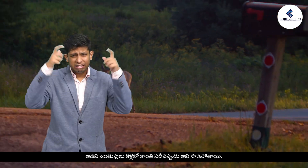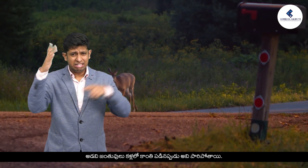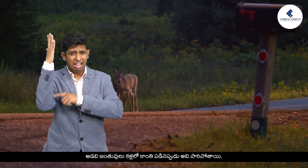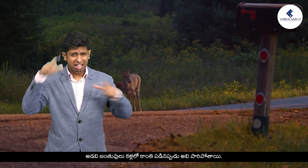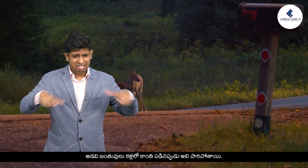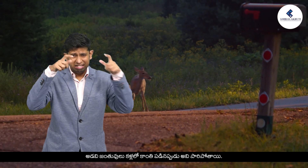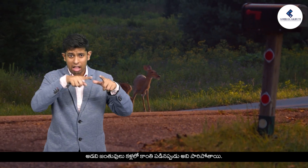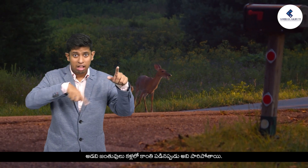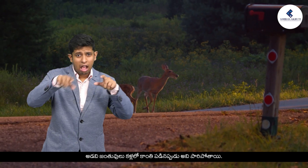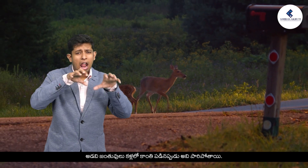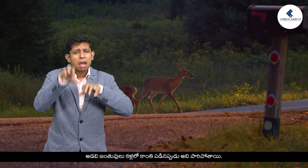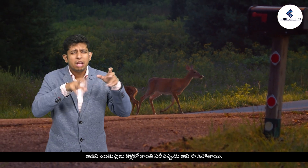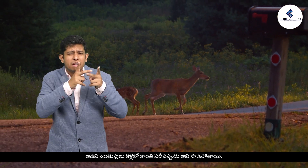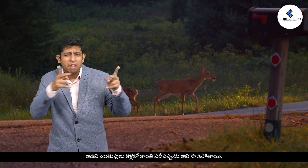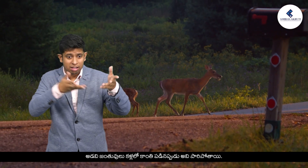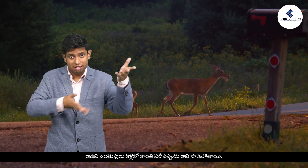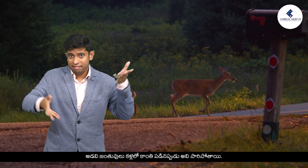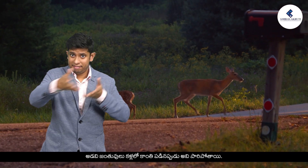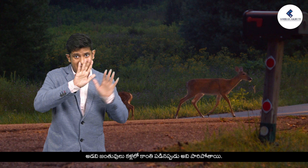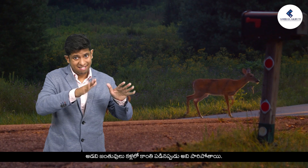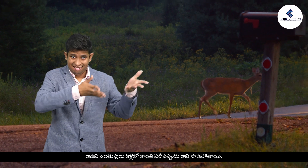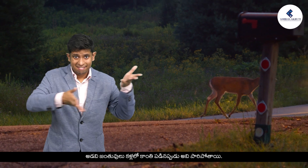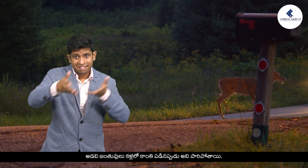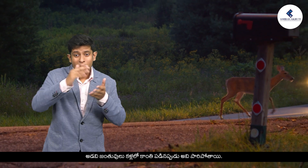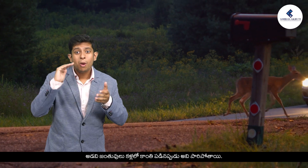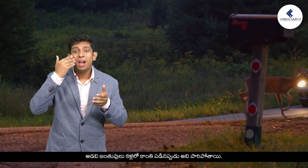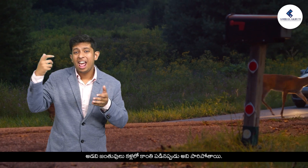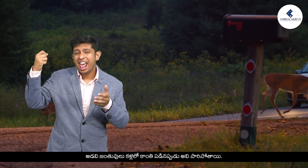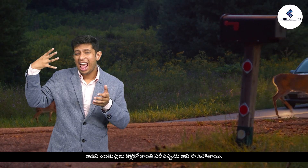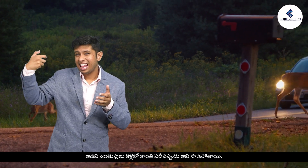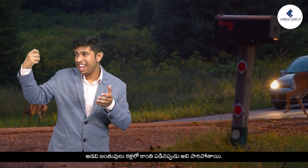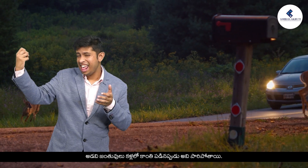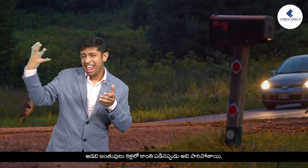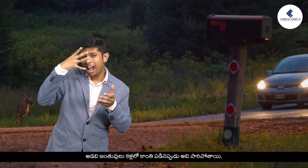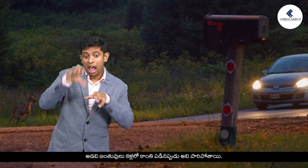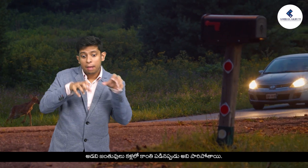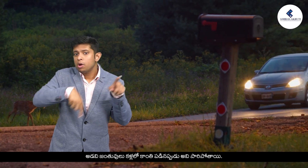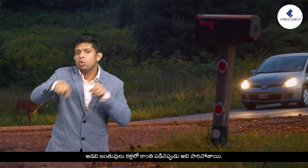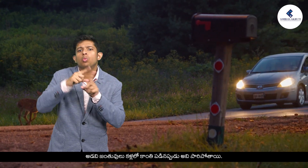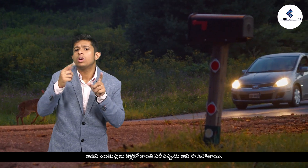అడవి జంతువులు కళ్ళల్లో కాంతి పడినప్పుడు అవి పారిపోతాయి.